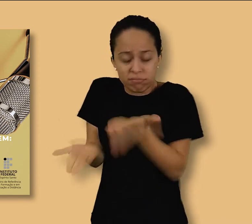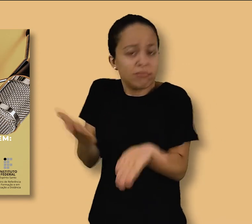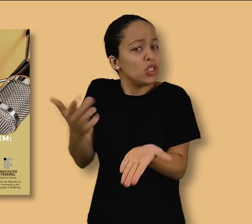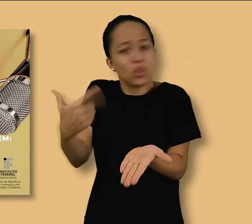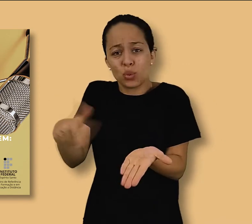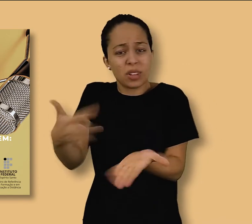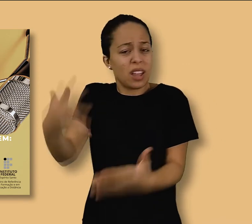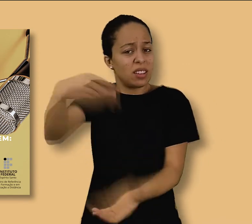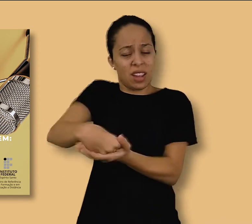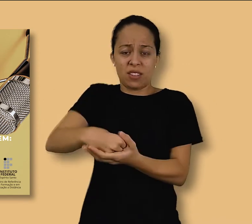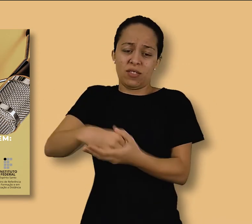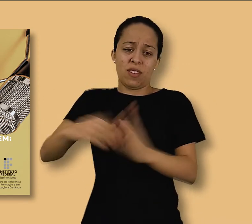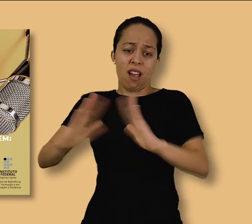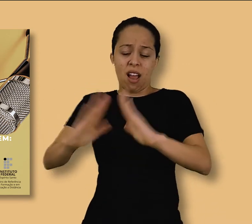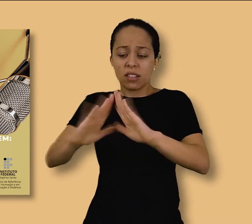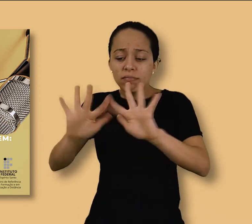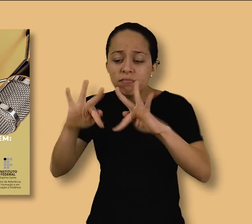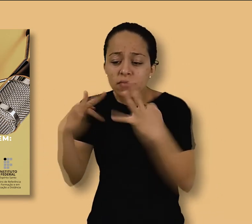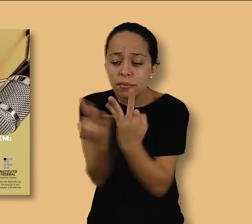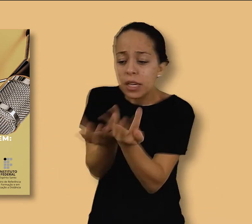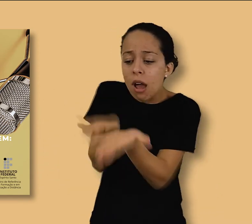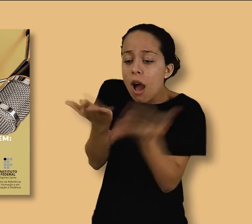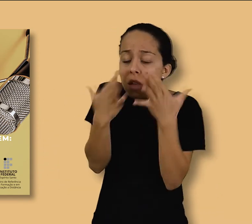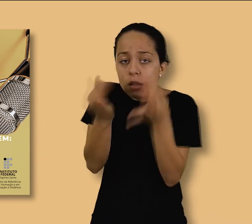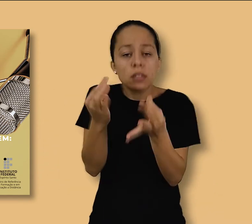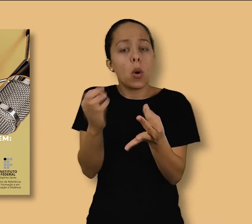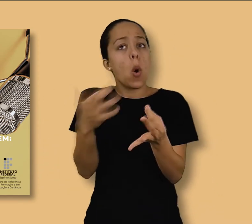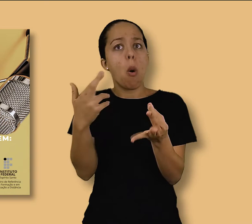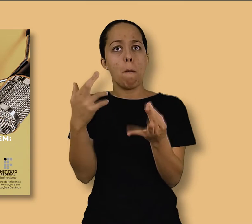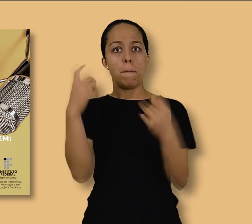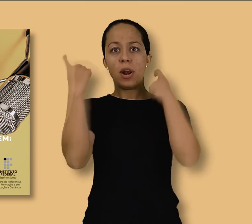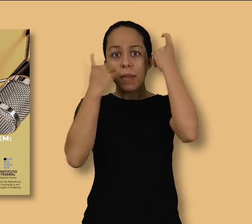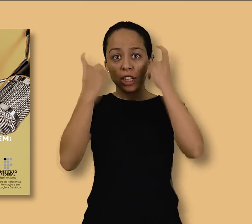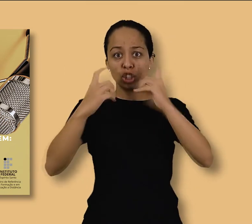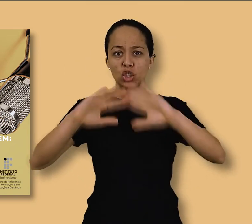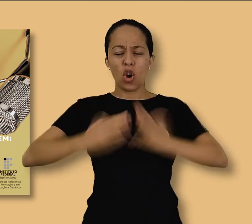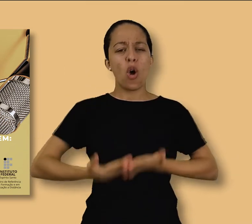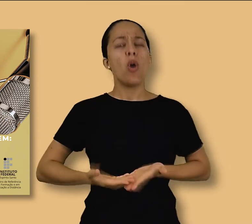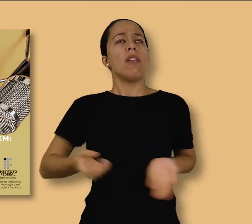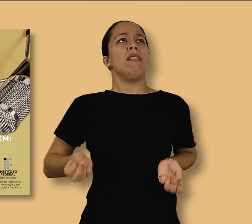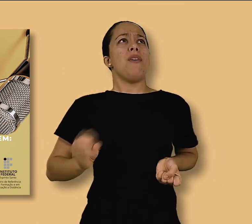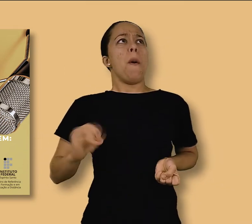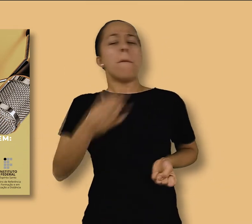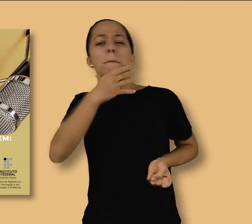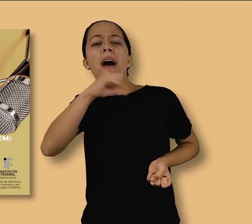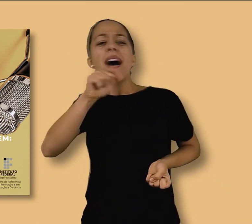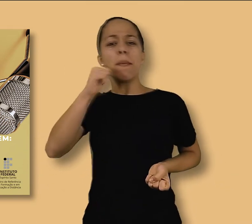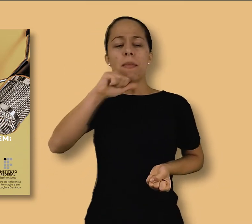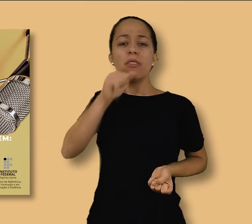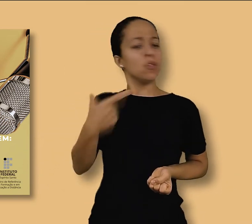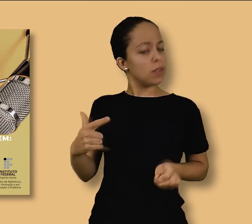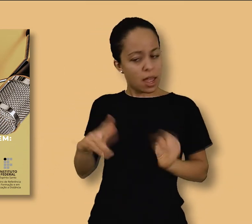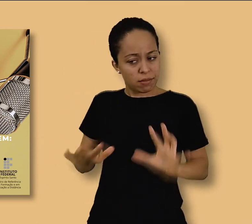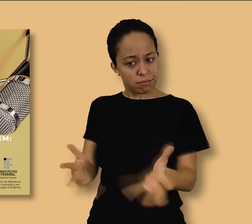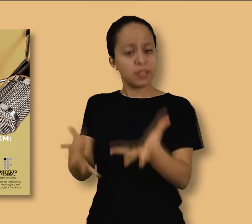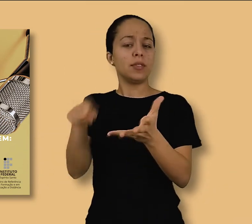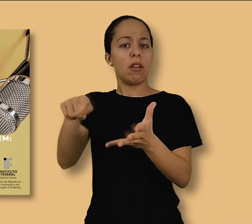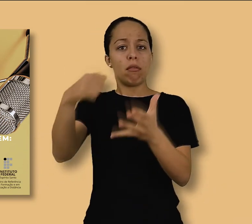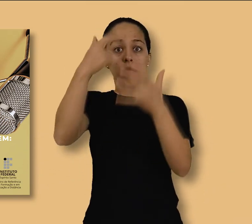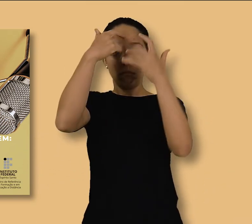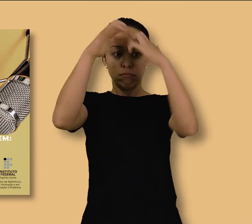não se importam com a vida escolar do filho ou não é sem desculpa estímulo cognitivo